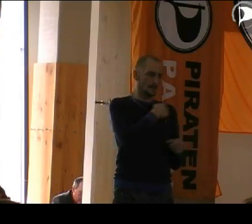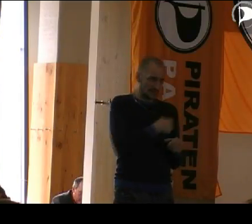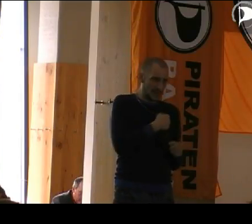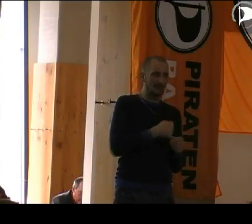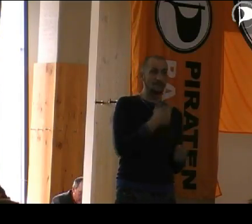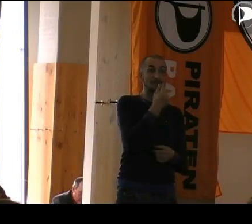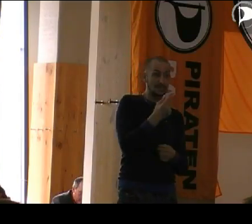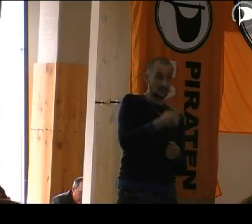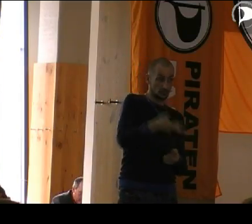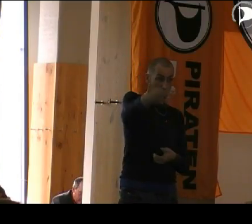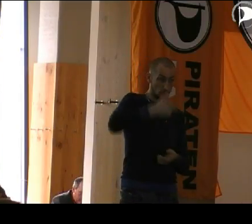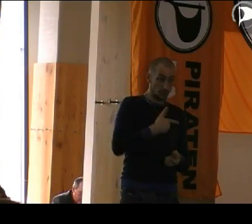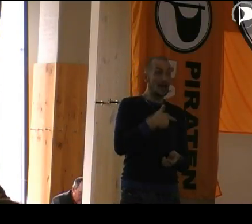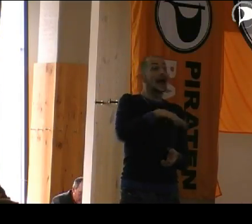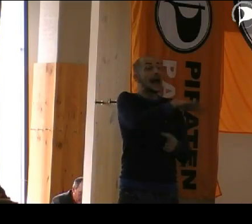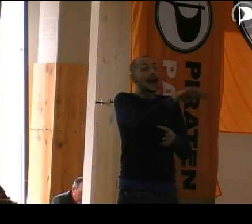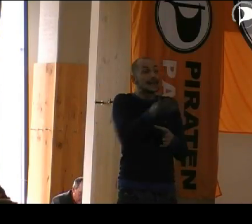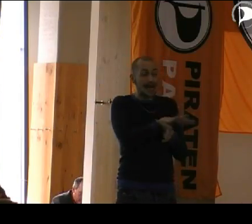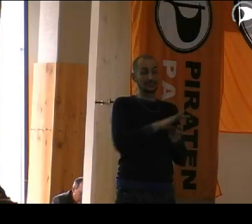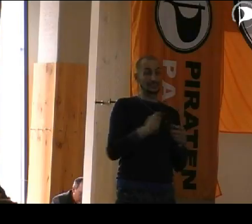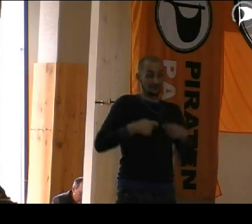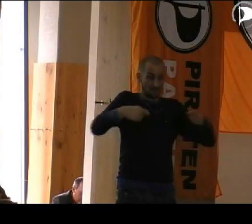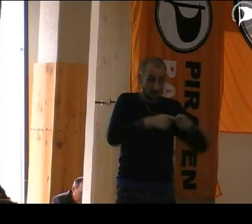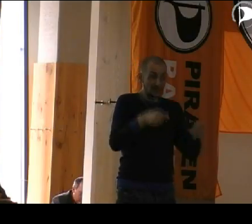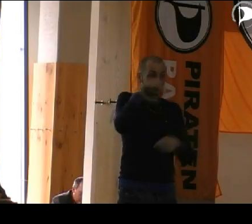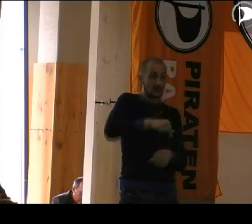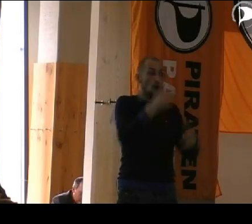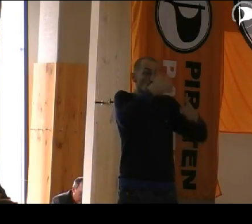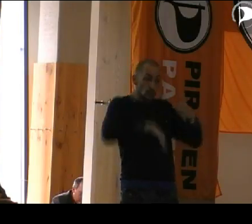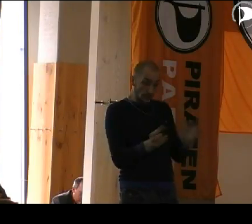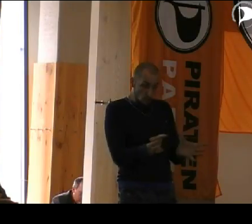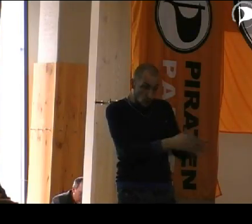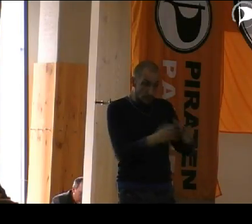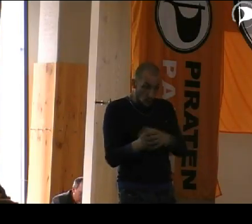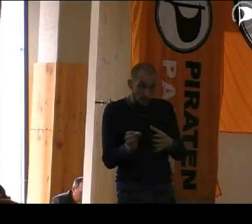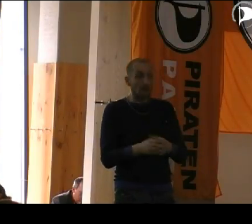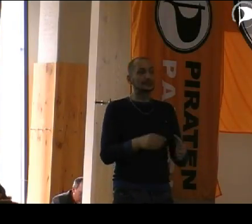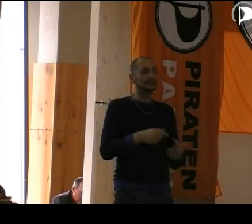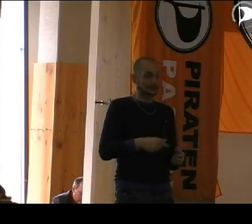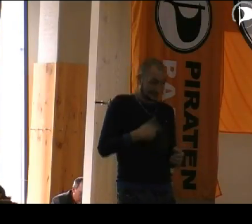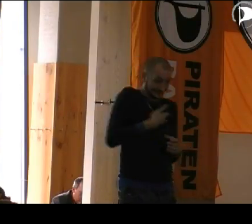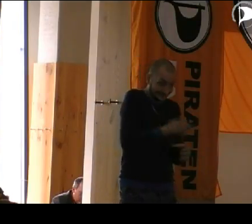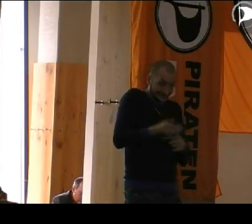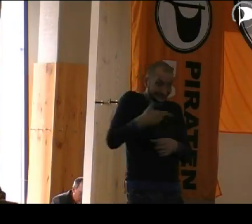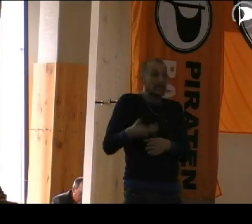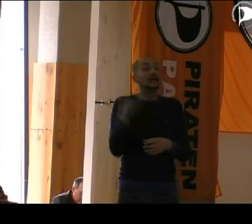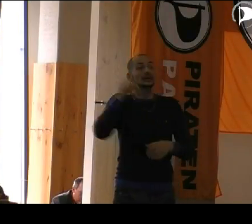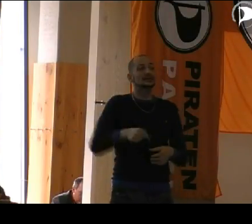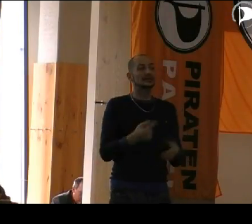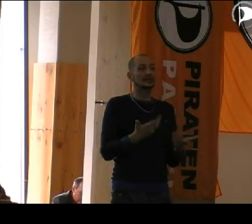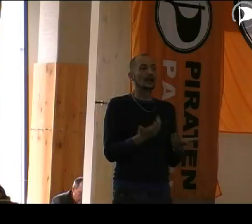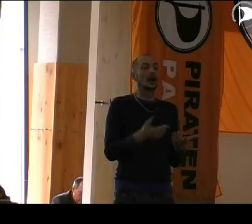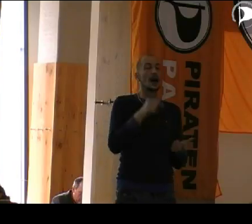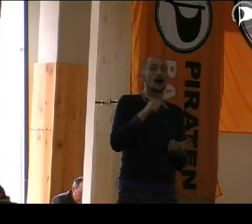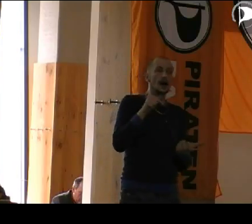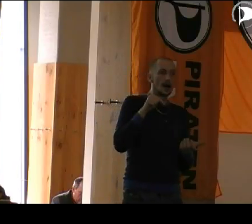paar tagen sind als der landesverband verpflichtet diese these an die untergliederung auszuschütten wenn wir keine regierung treffen es gibt ja zwei vorschlägen